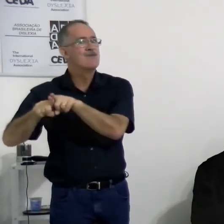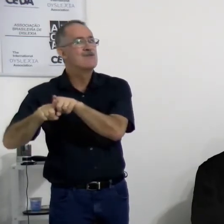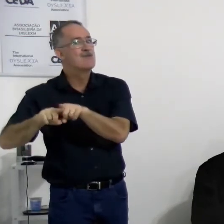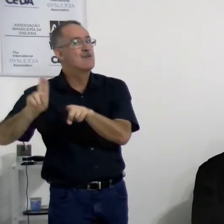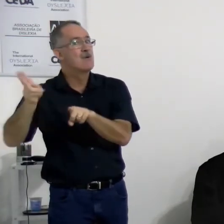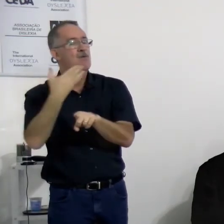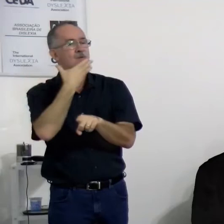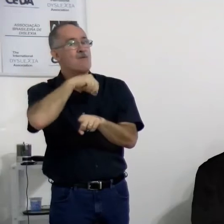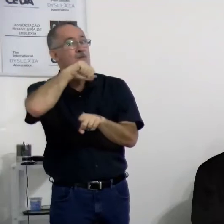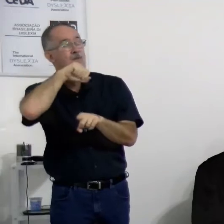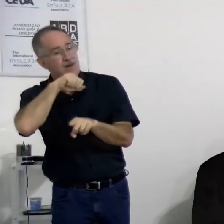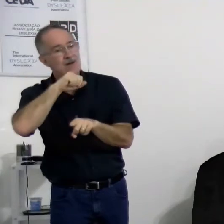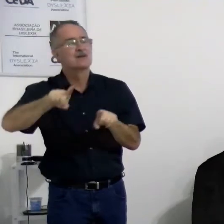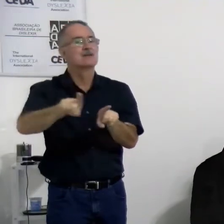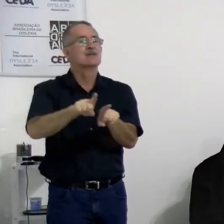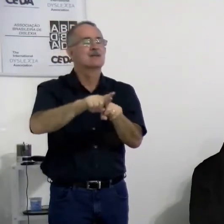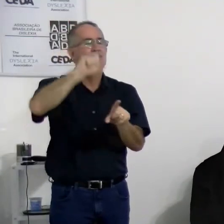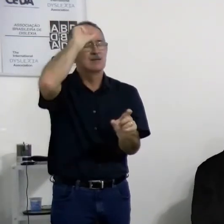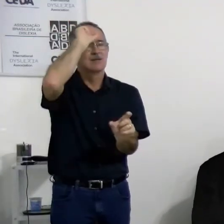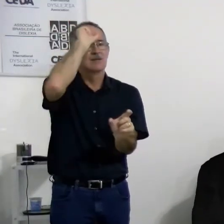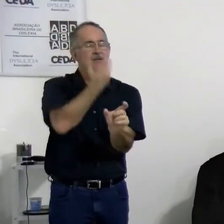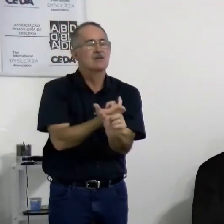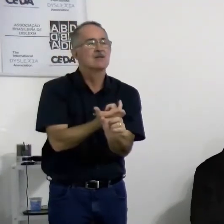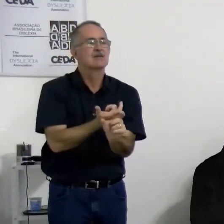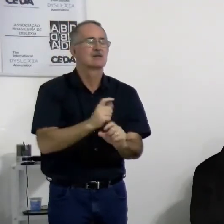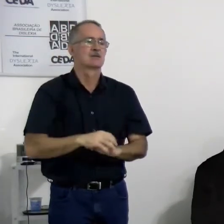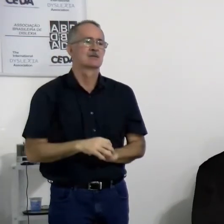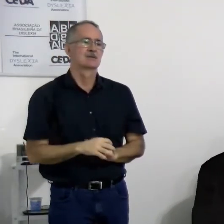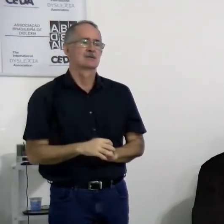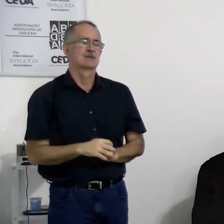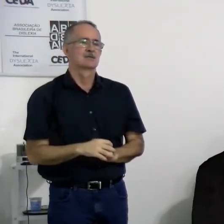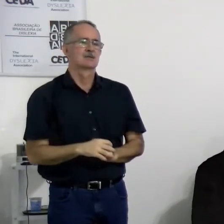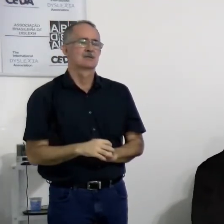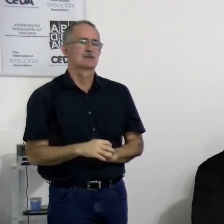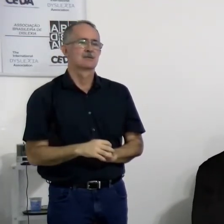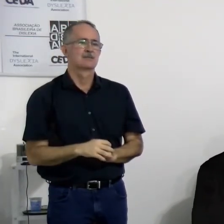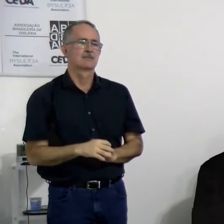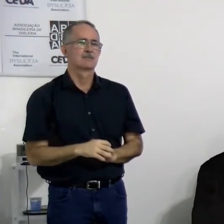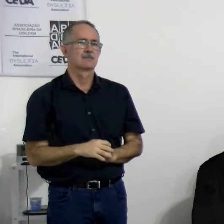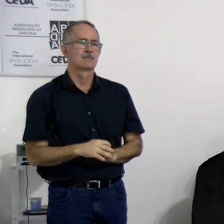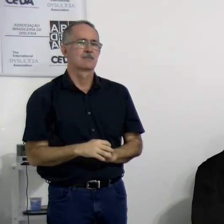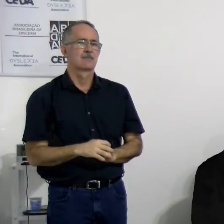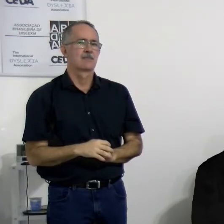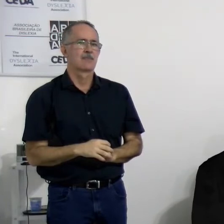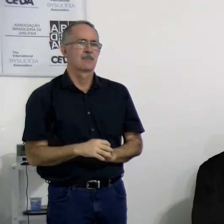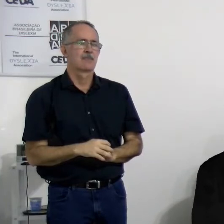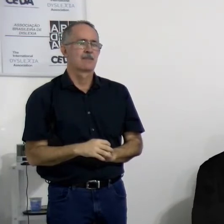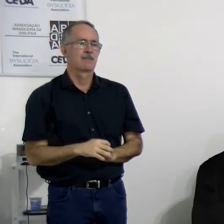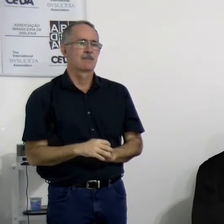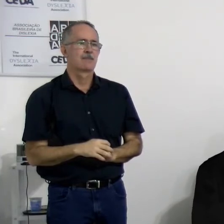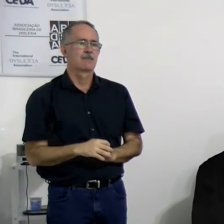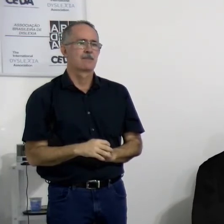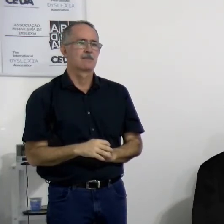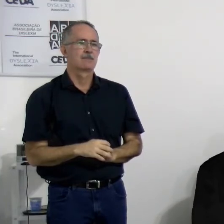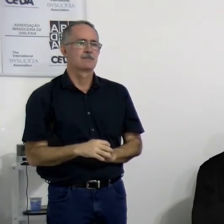pai disléxico? Yeah, so when you do early diagnosis, that family history